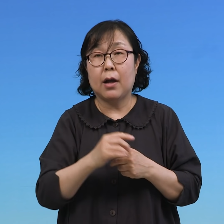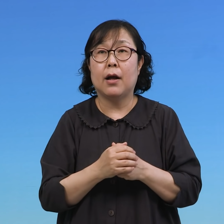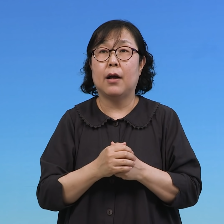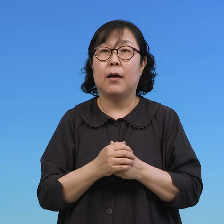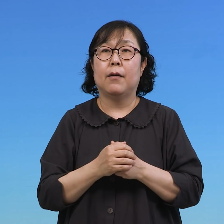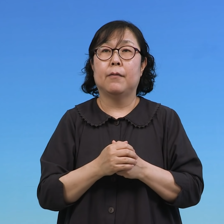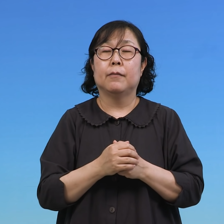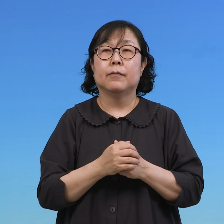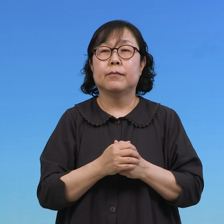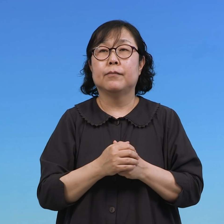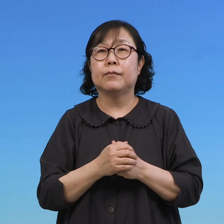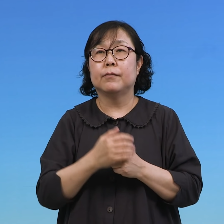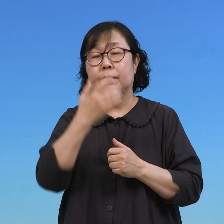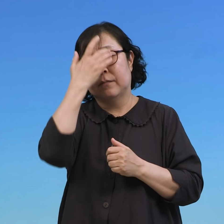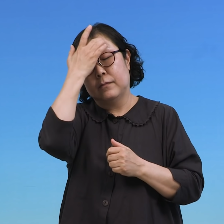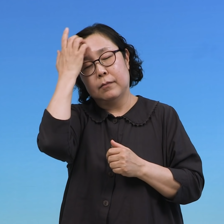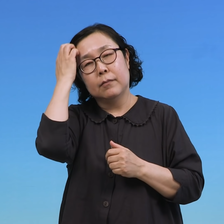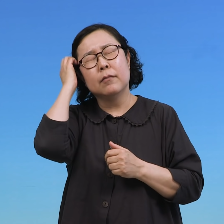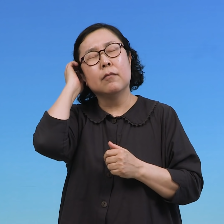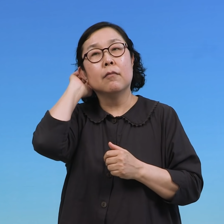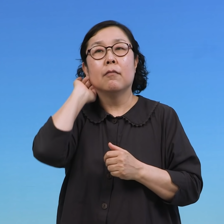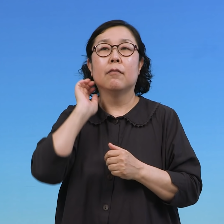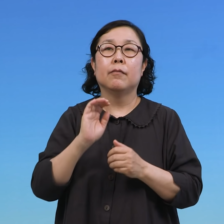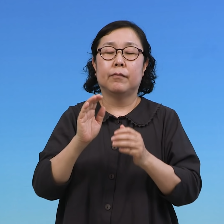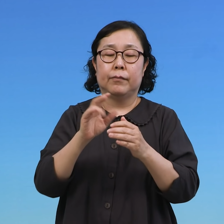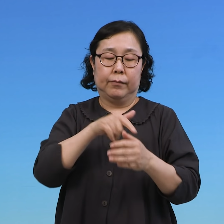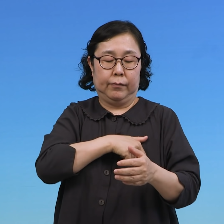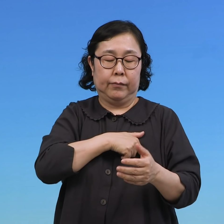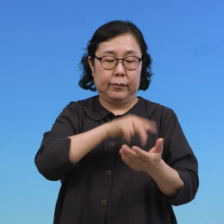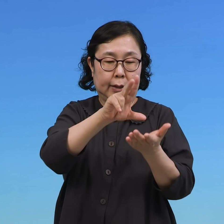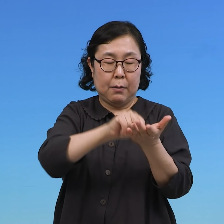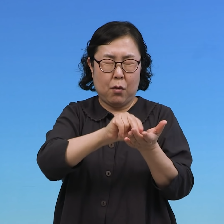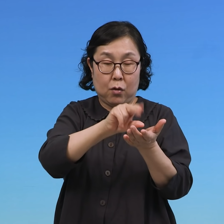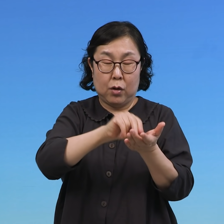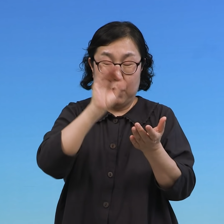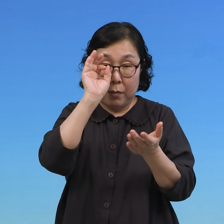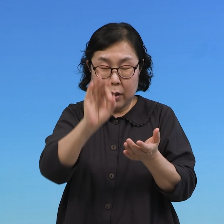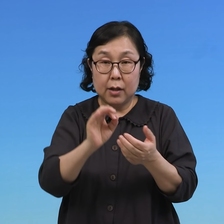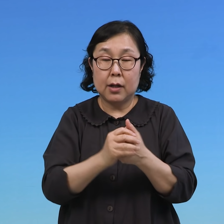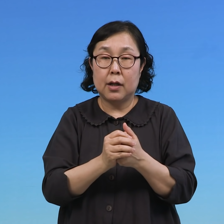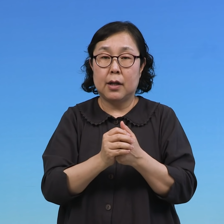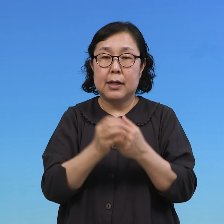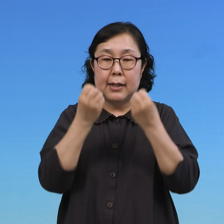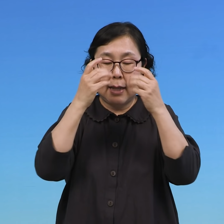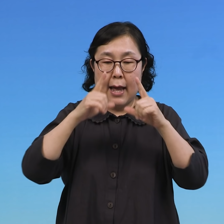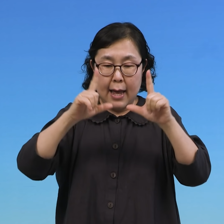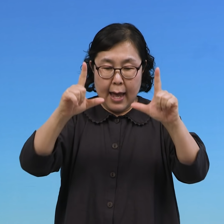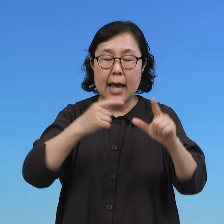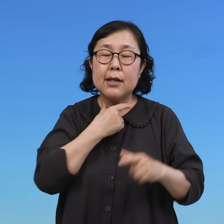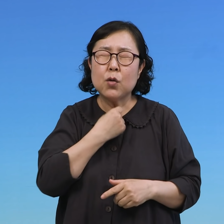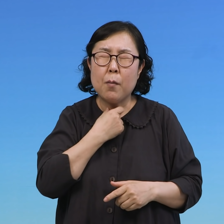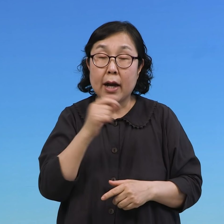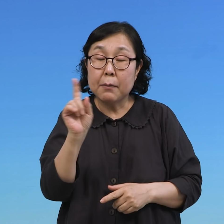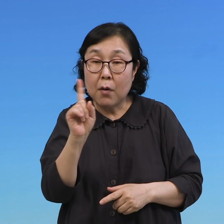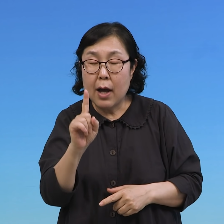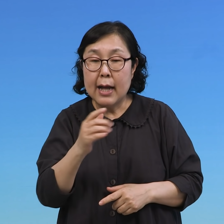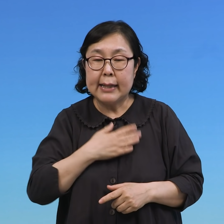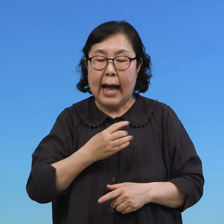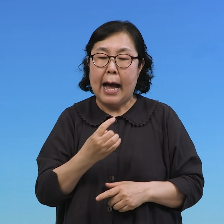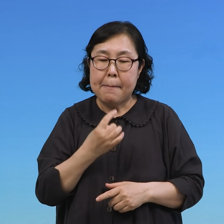나와요. 제가 그 내용을 다 풀로 읽어드릴게요. 제목이 이렇습니다. 그 아이의 그 어린아이의 새해 소망